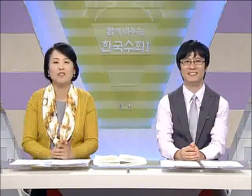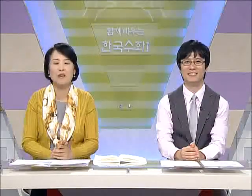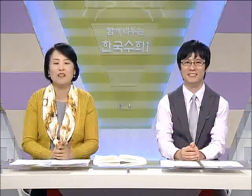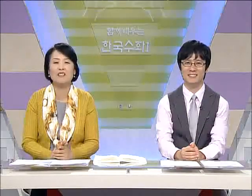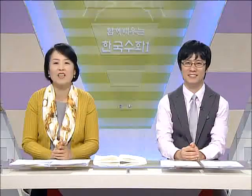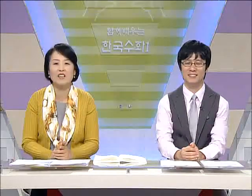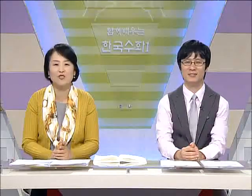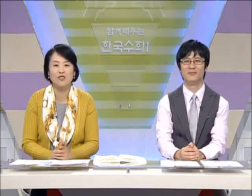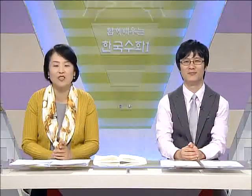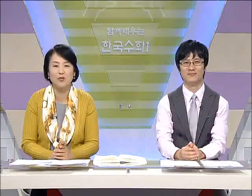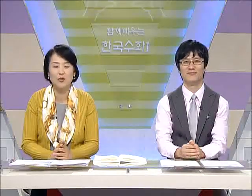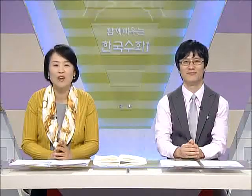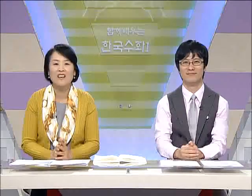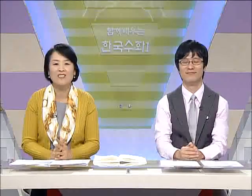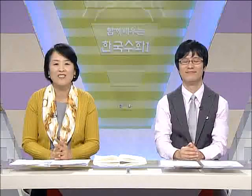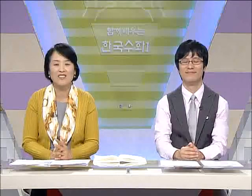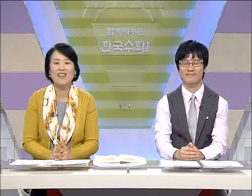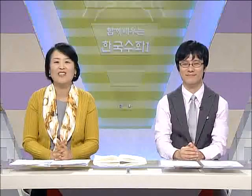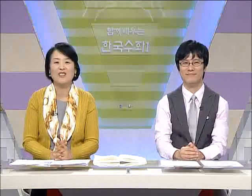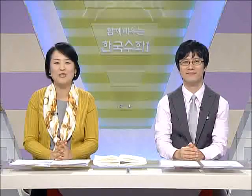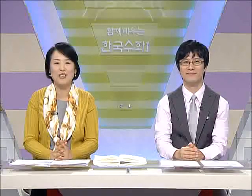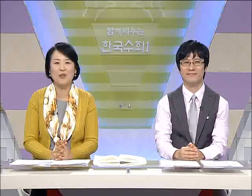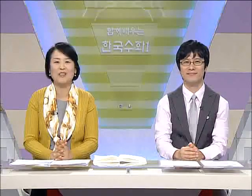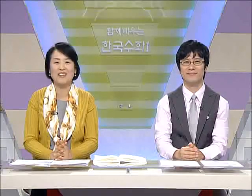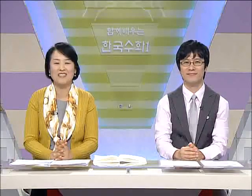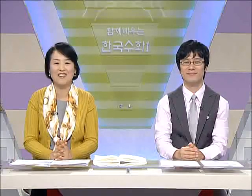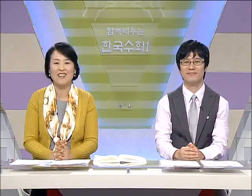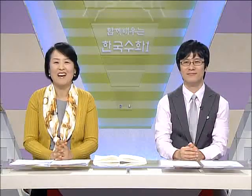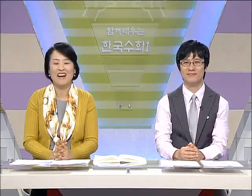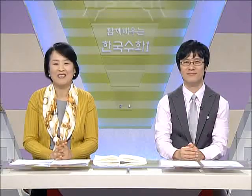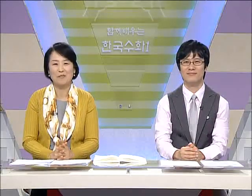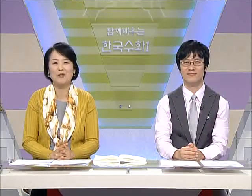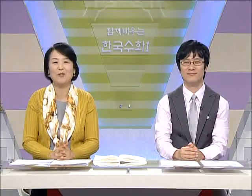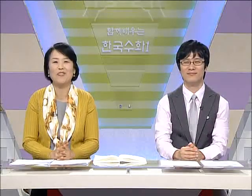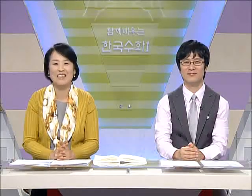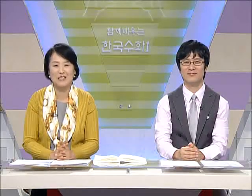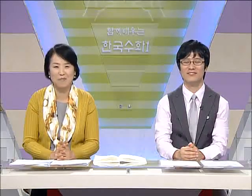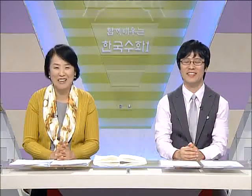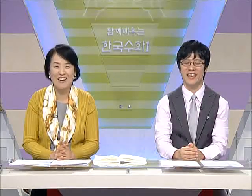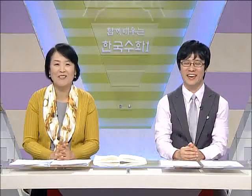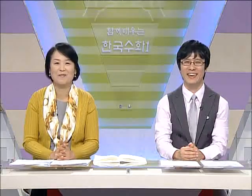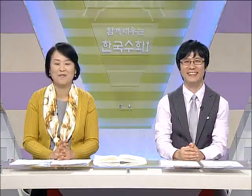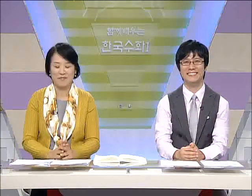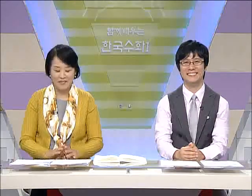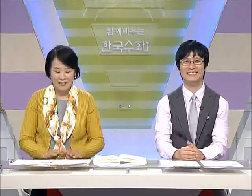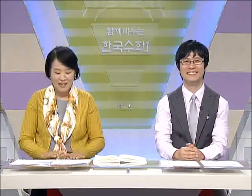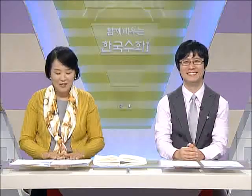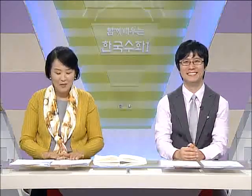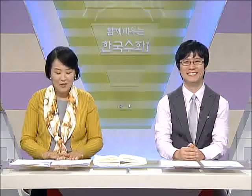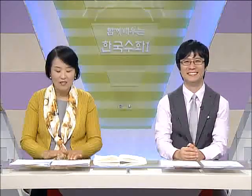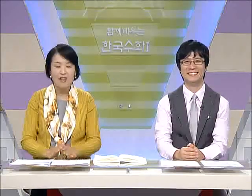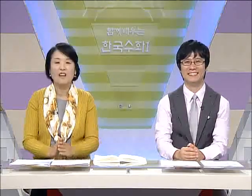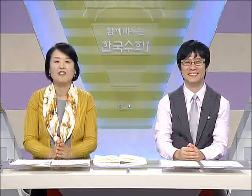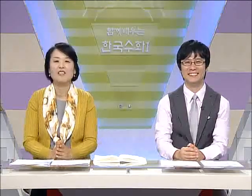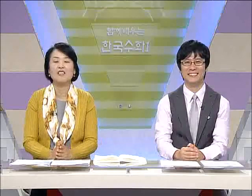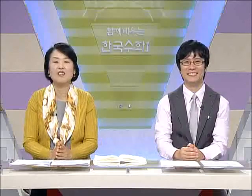시험에 응시할 수 있는 제도도 현재는 지원이 되고 있다는 것 아시면 좋을 것 같습니다. 네. 네, 그러면 실제